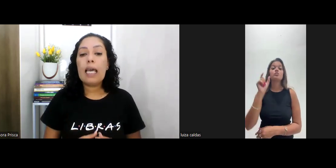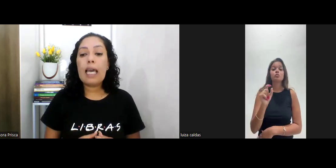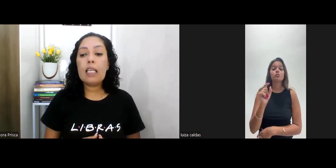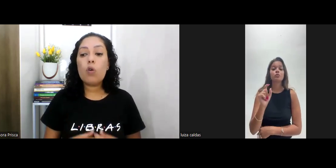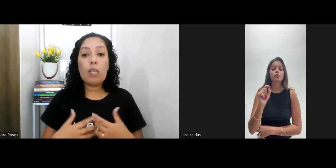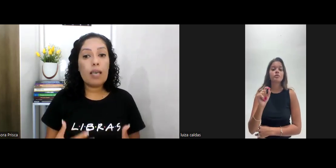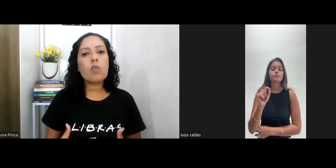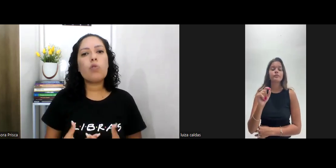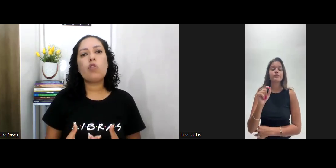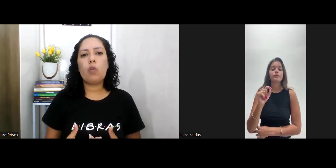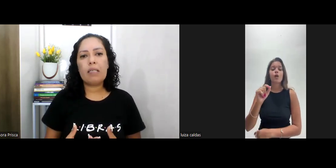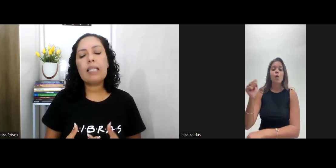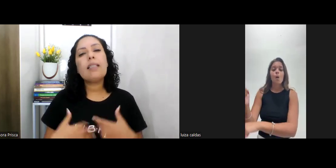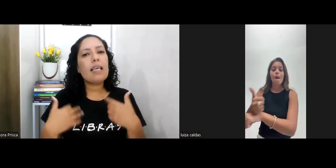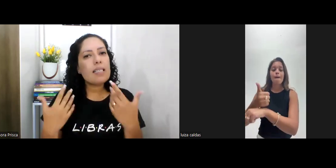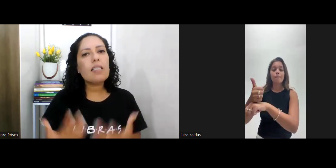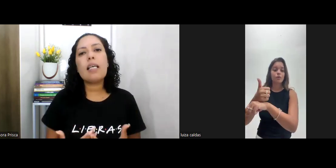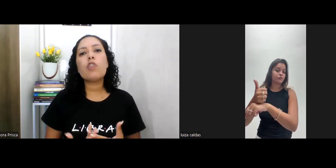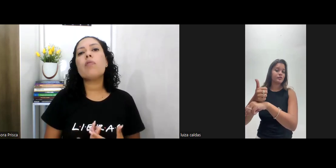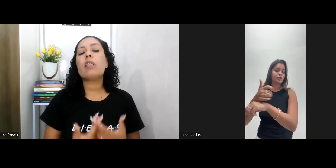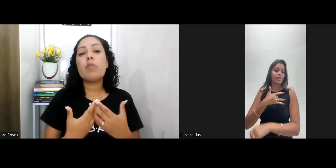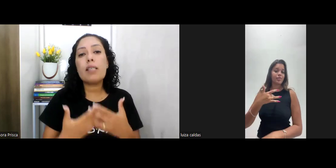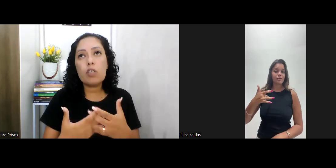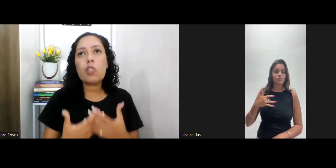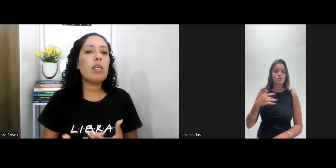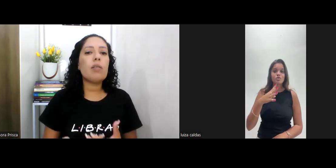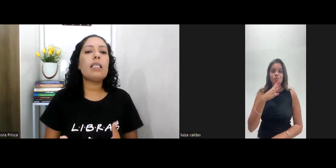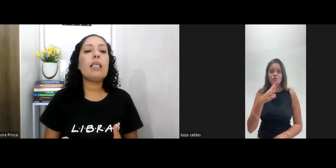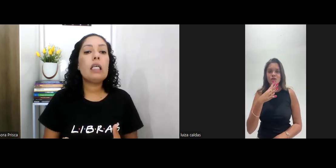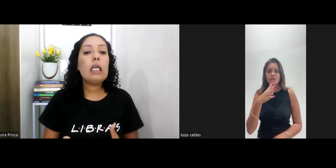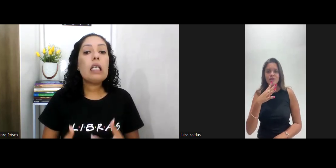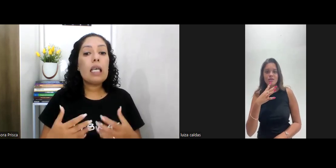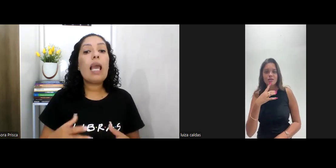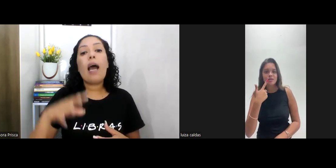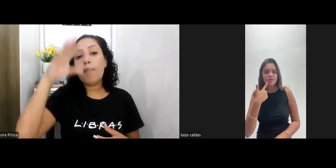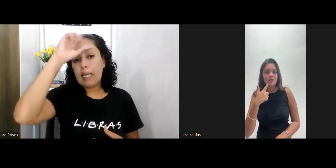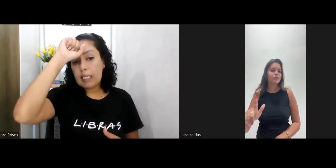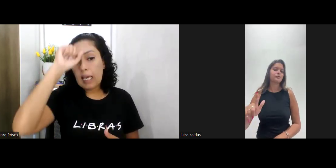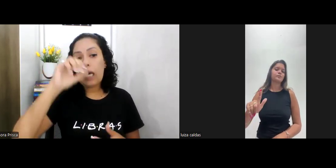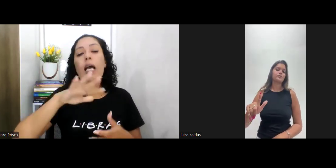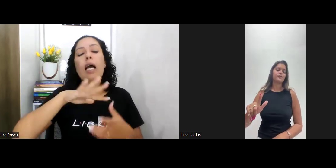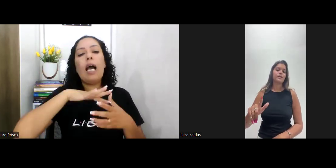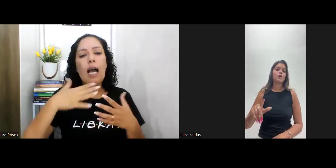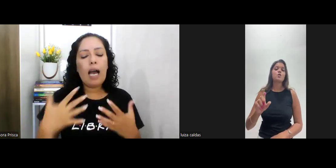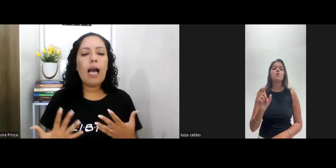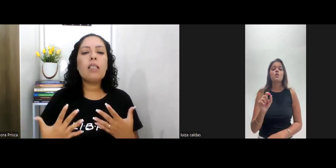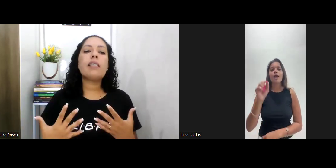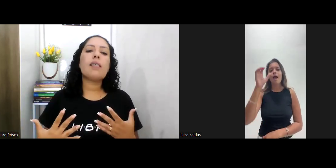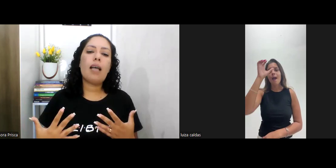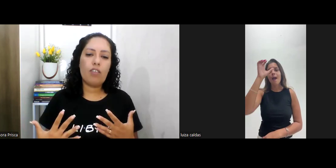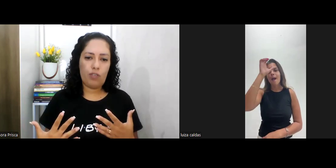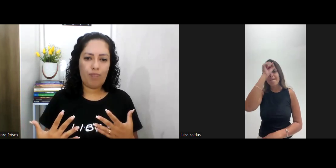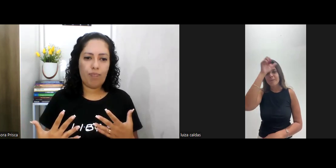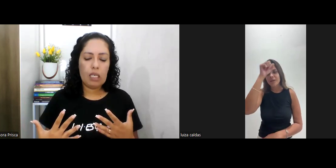saúde, ele conheça o idioma, que ele tenha essa iniciativa que vocês estão tendo aqui, que é aprender a língua